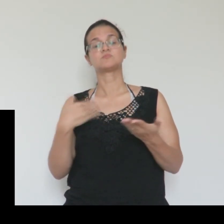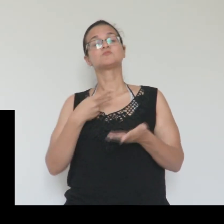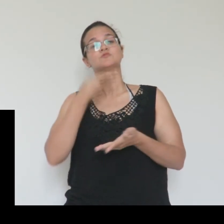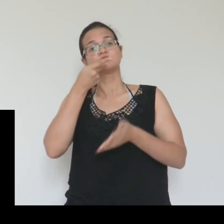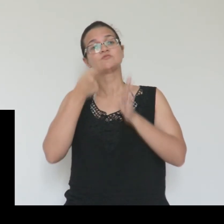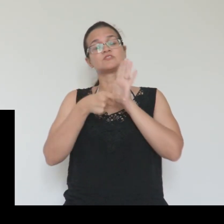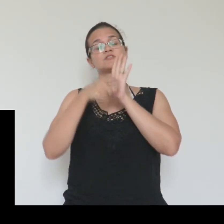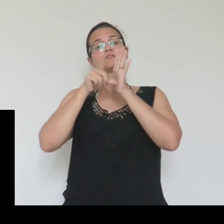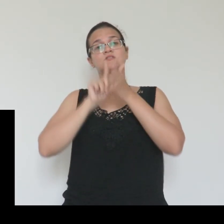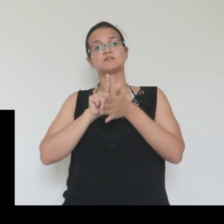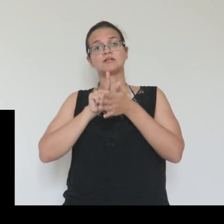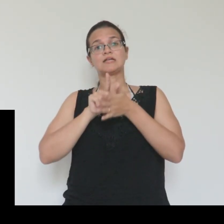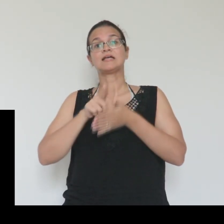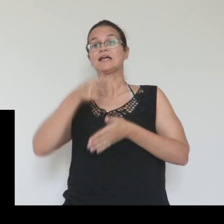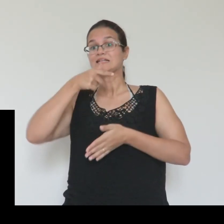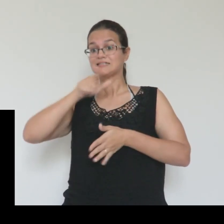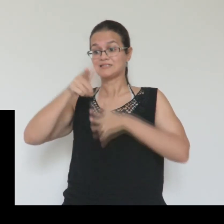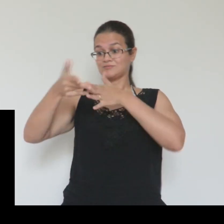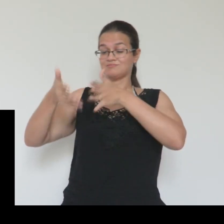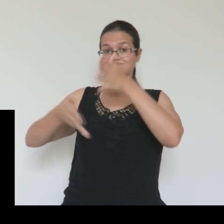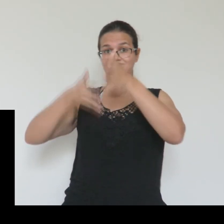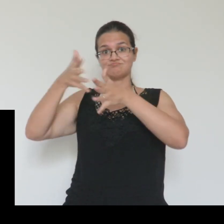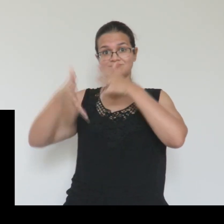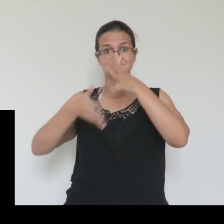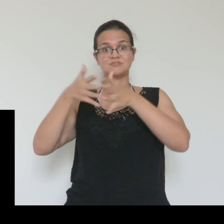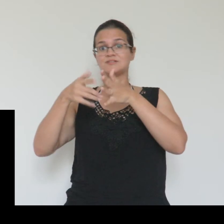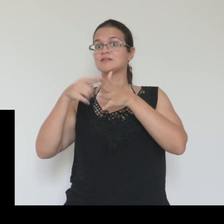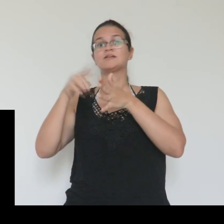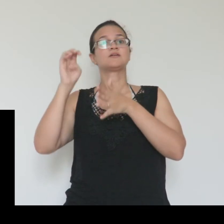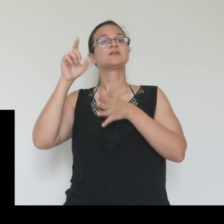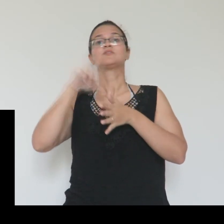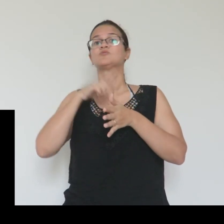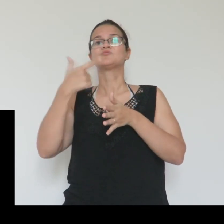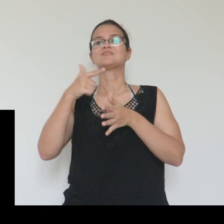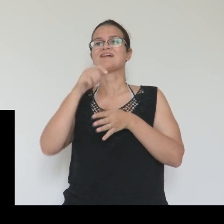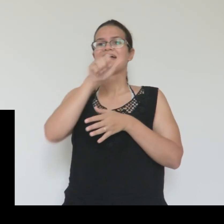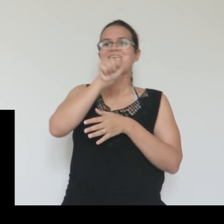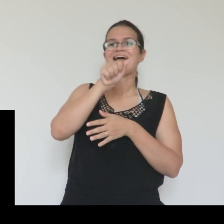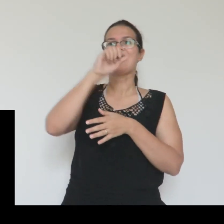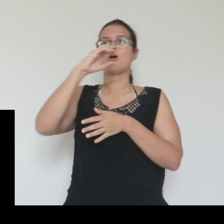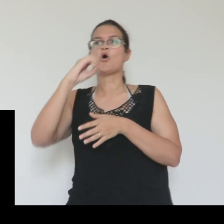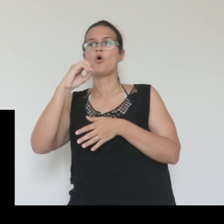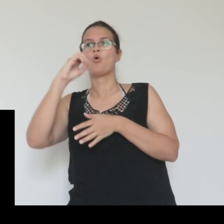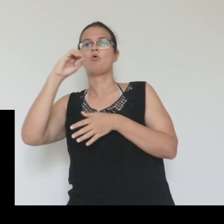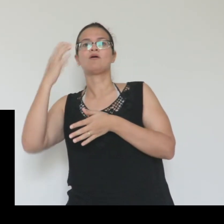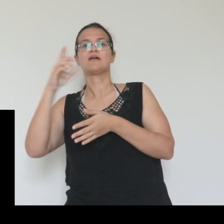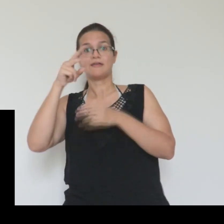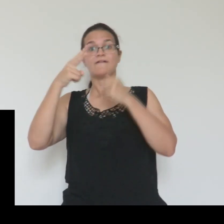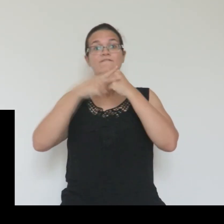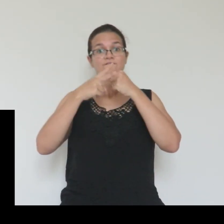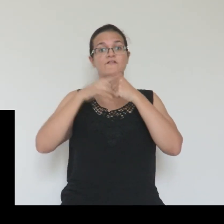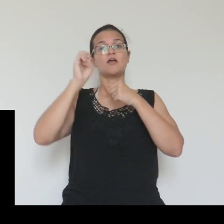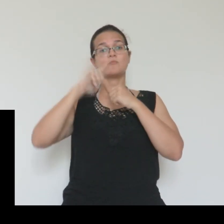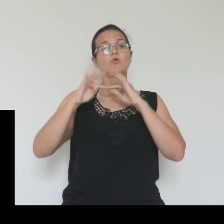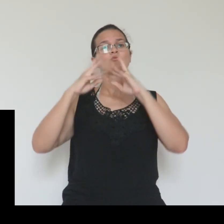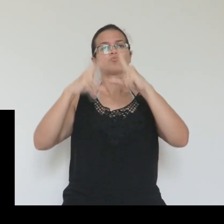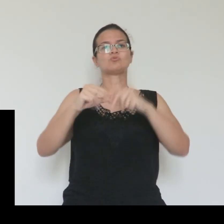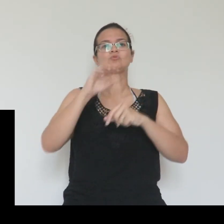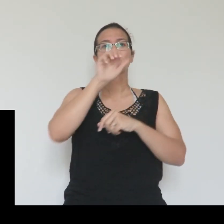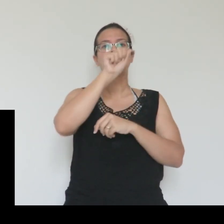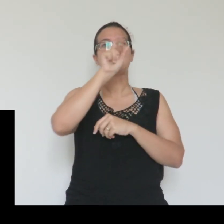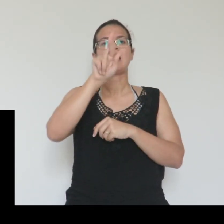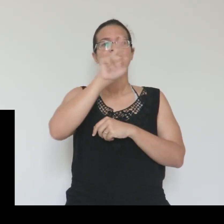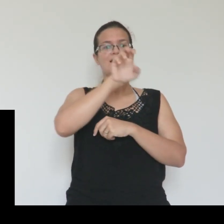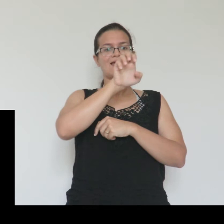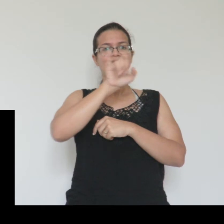em infinitivos. Então, também não tem pronomes. Por exemplo, quando a gente escreve, né? Eu